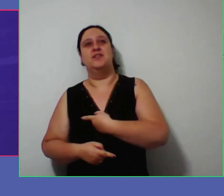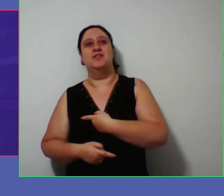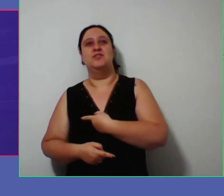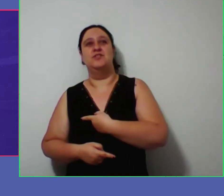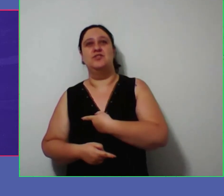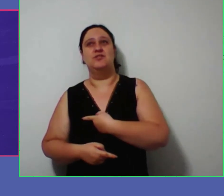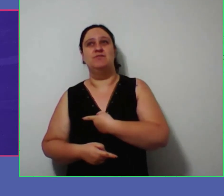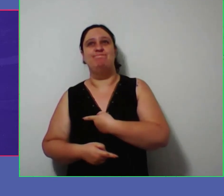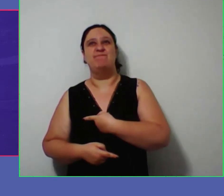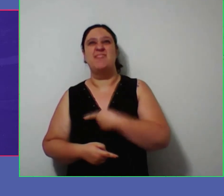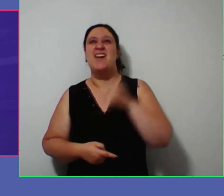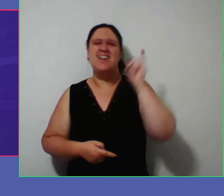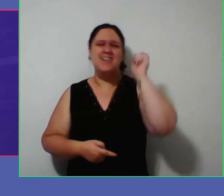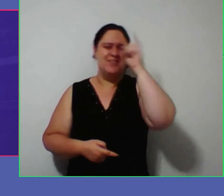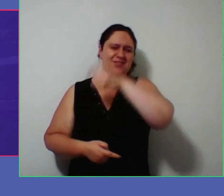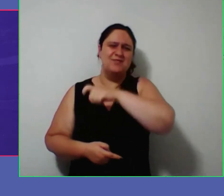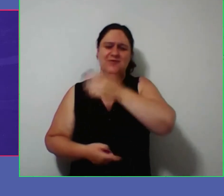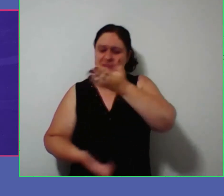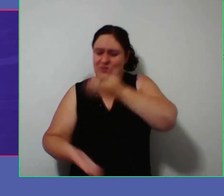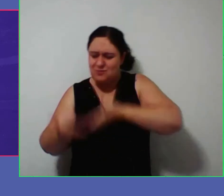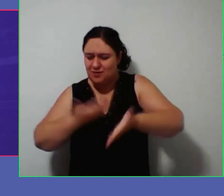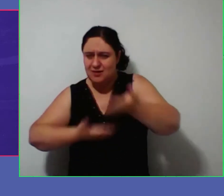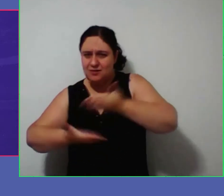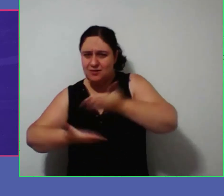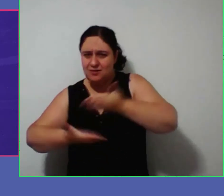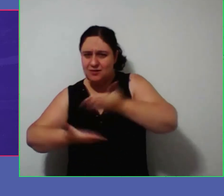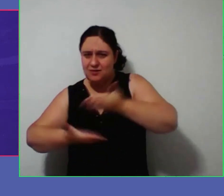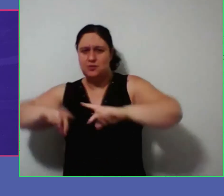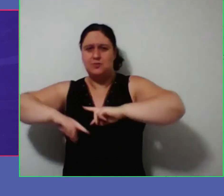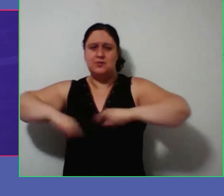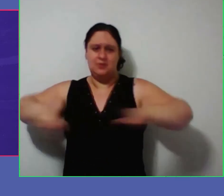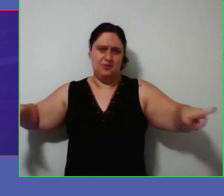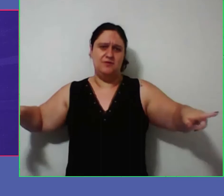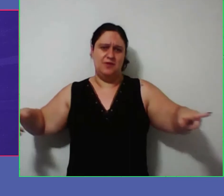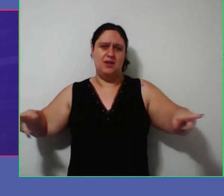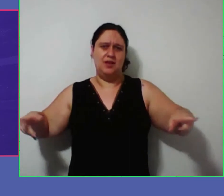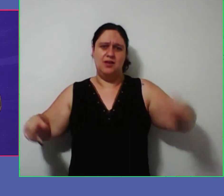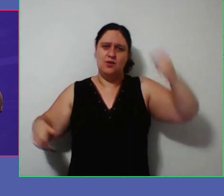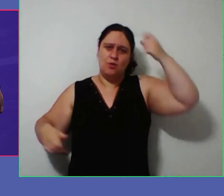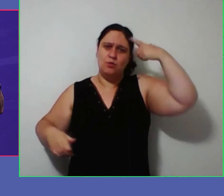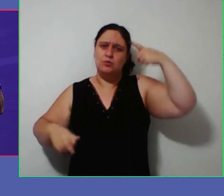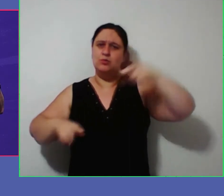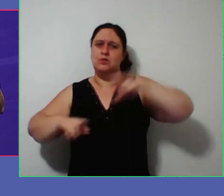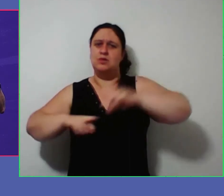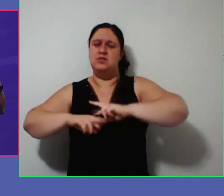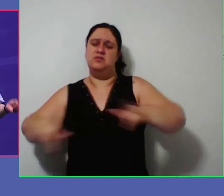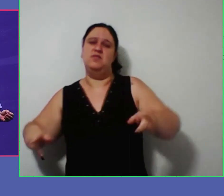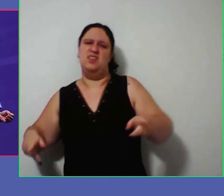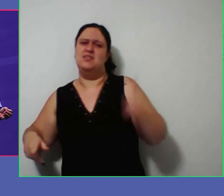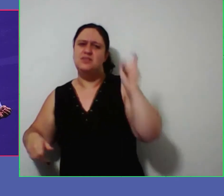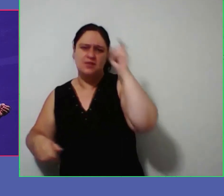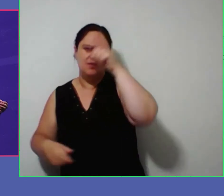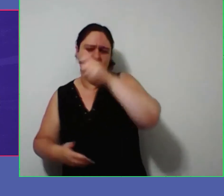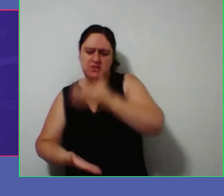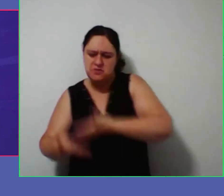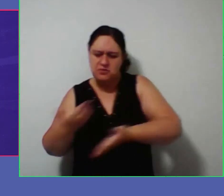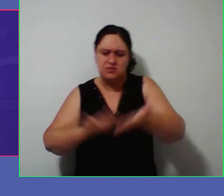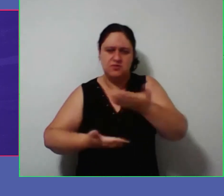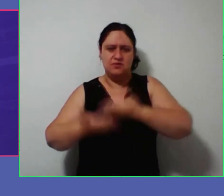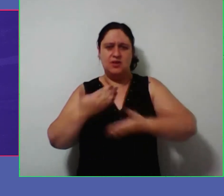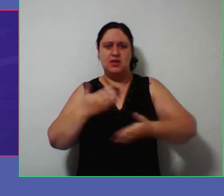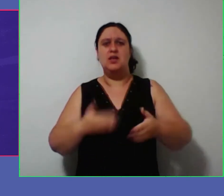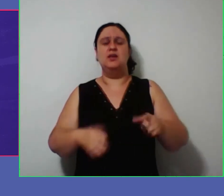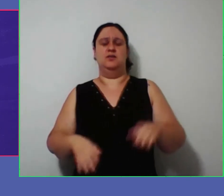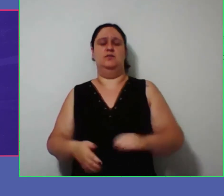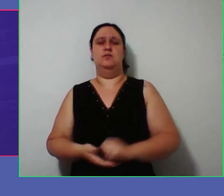pessoas diferentes, com pessoas de culturas diferentes, com pessoas de nível social diferente,